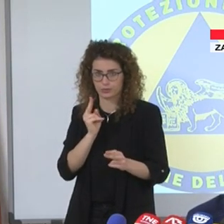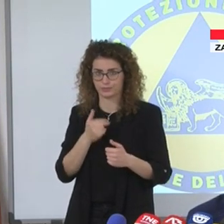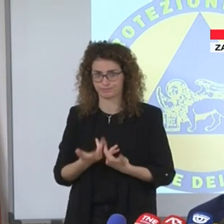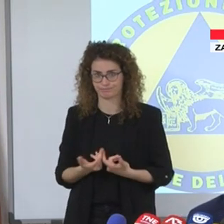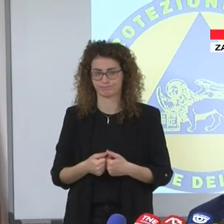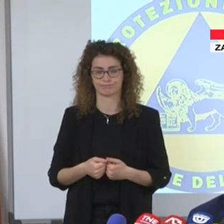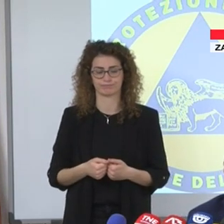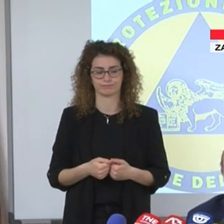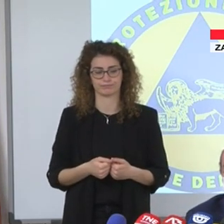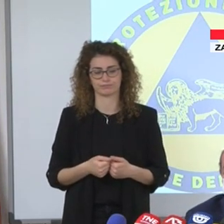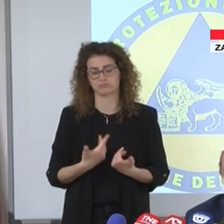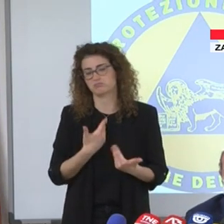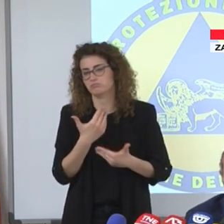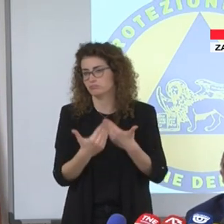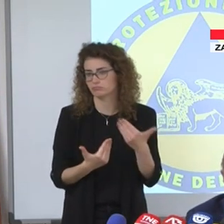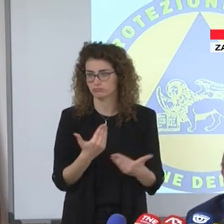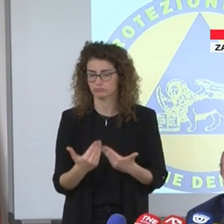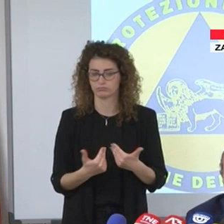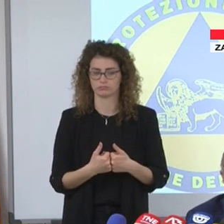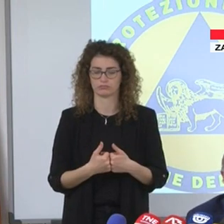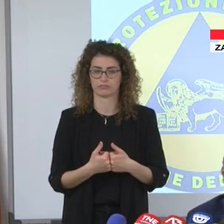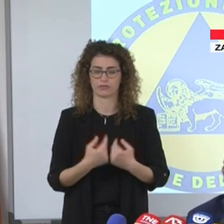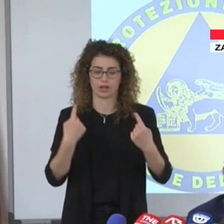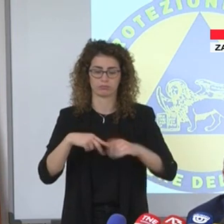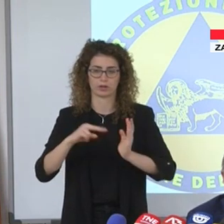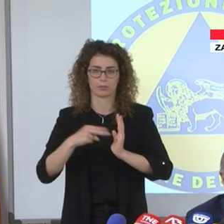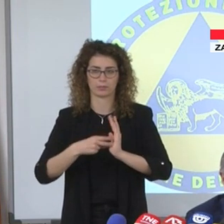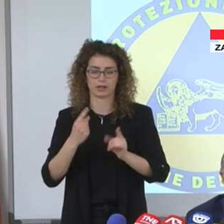ondata. Ma si va avanti, va risolto